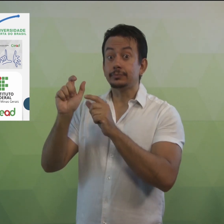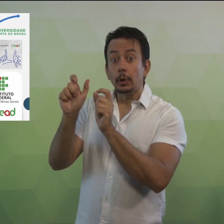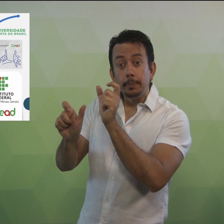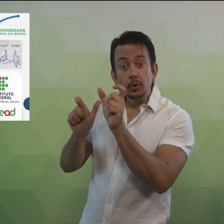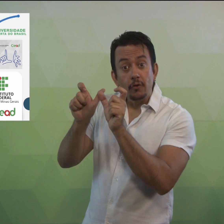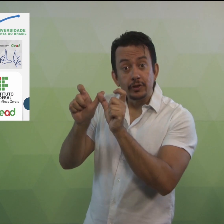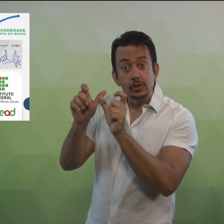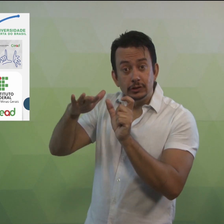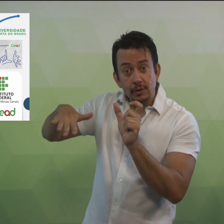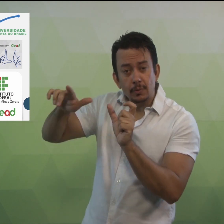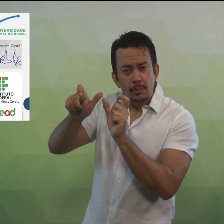Trabalhamos a fonologia,